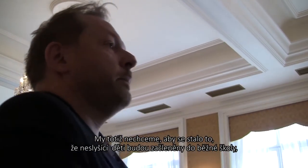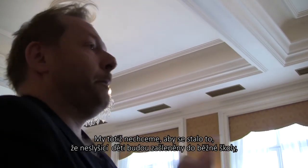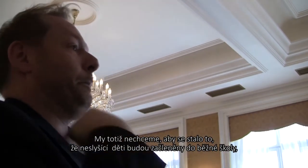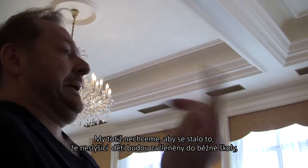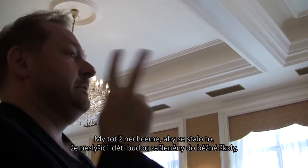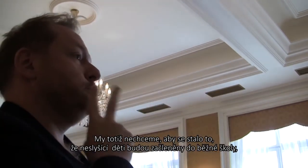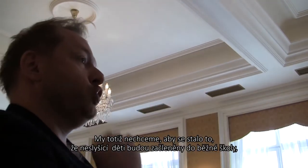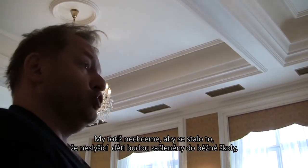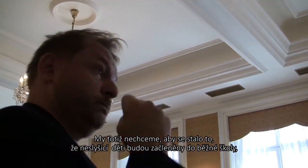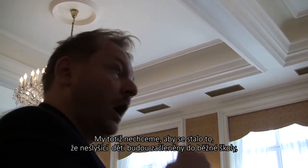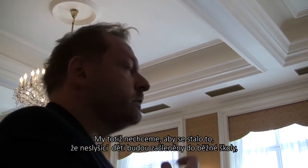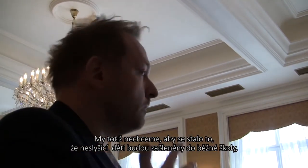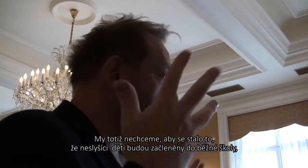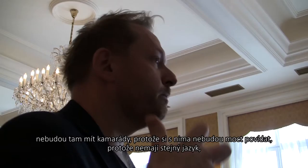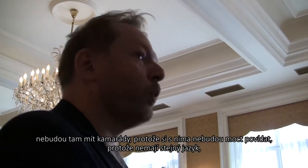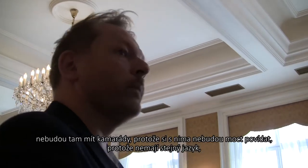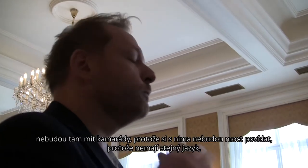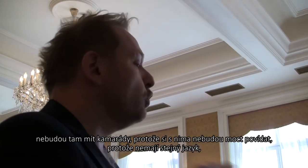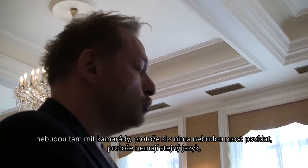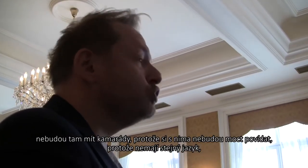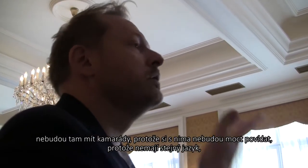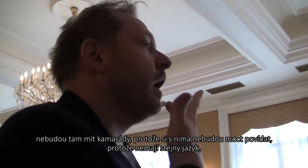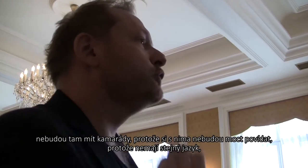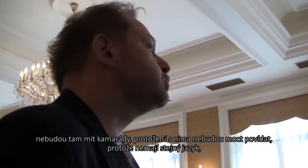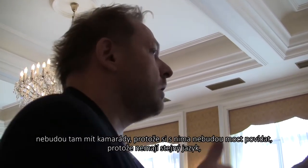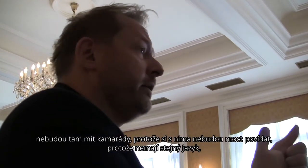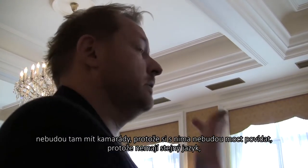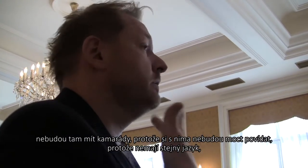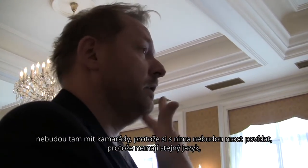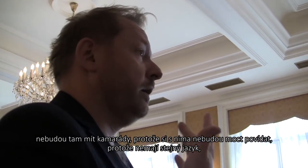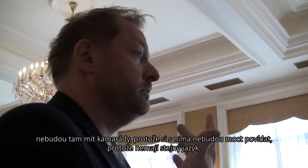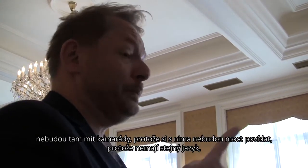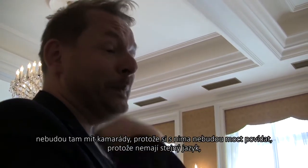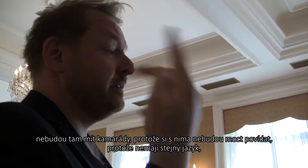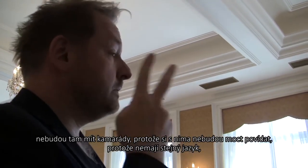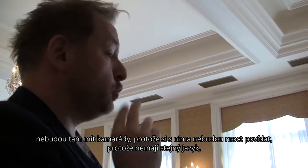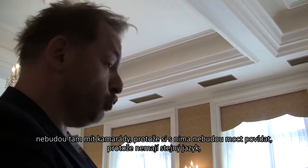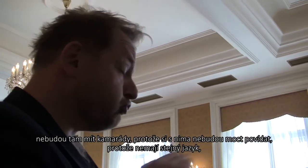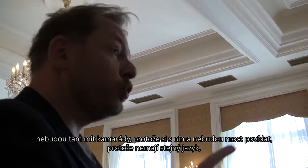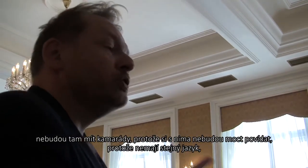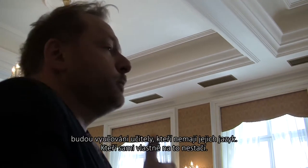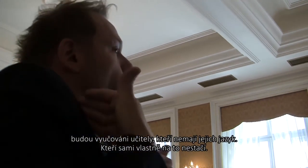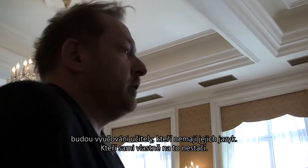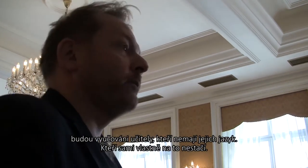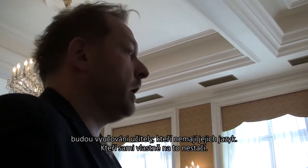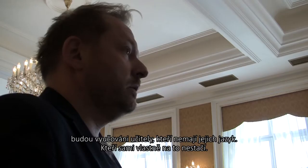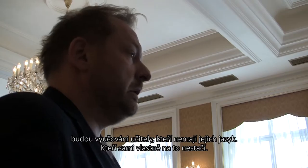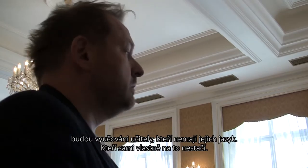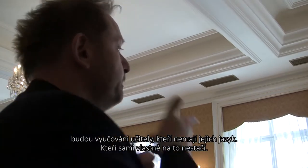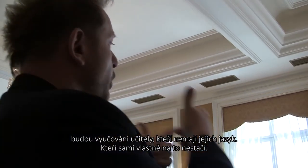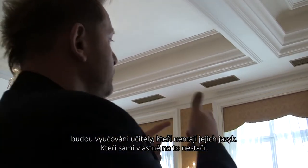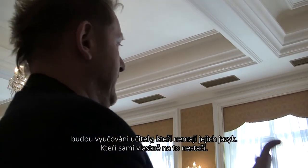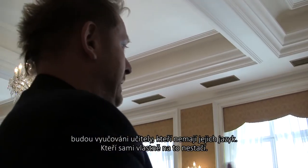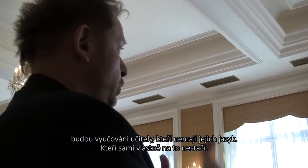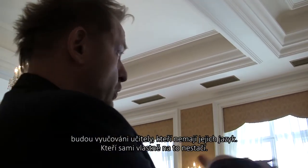děti budou začleněny do běžné školy, nebudou tam mít kamarády, protože se s nimi nebudou moc povídat, protože nemají stejný jazyk, budou vyučováni